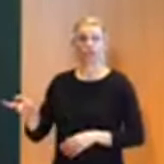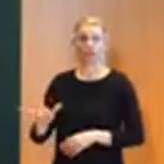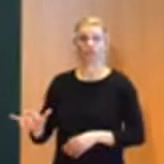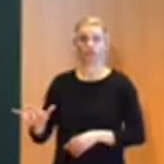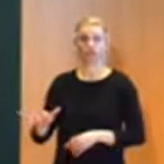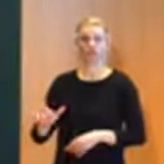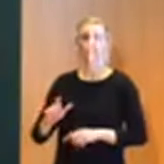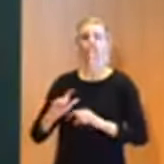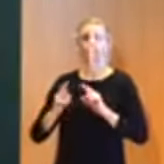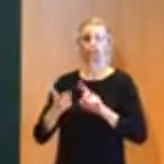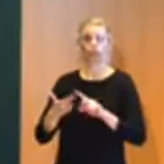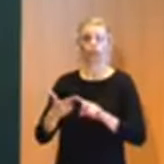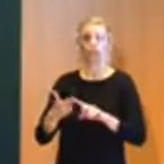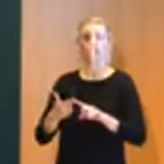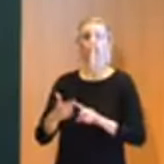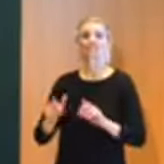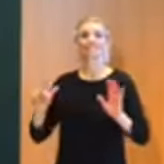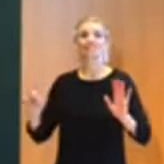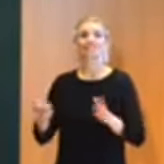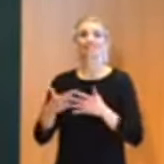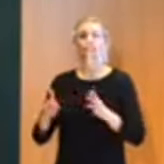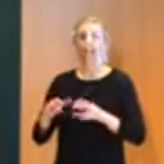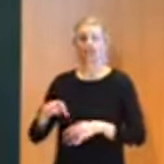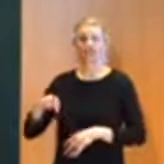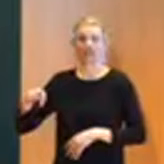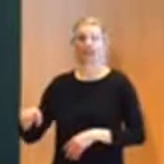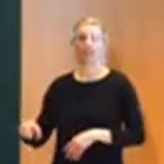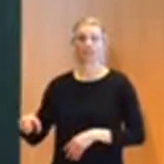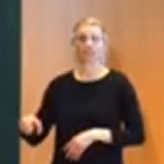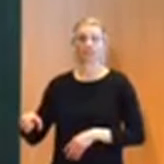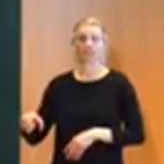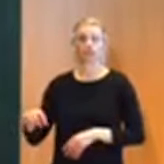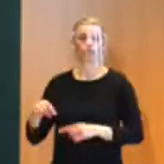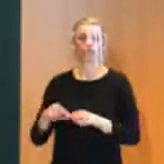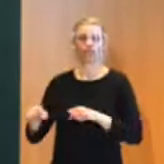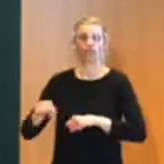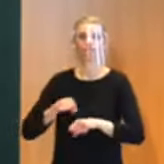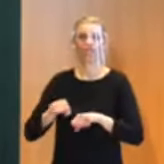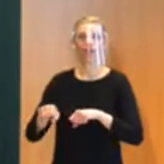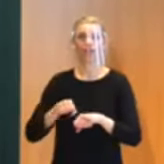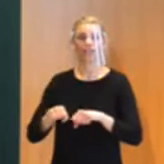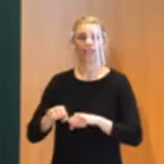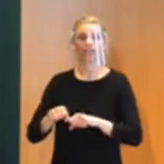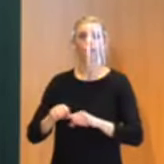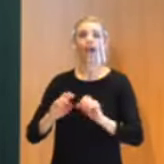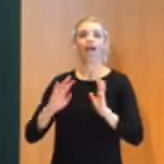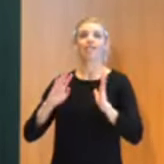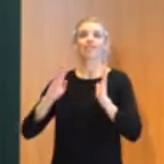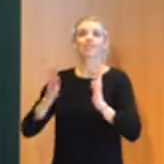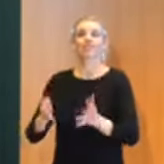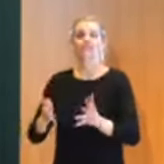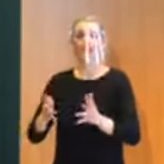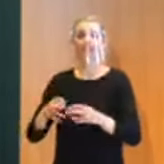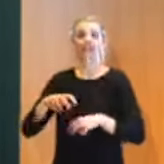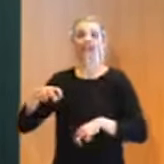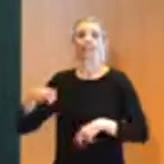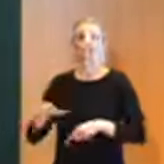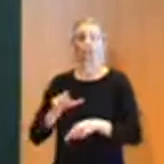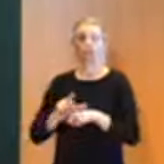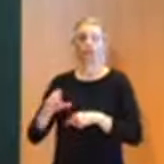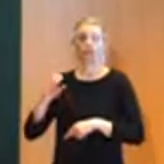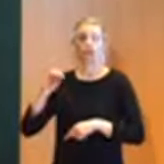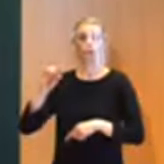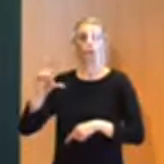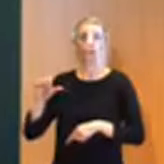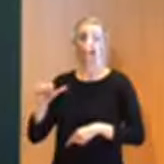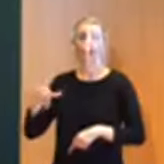druhé, 17. kreslo vo vláde a 9. kreslo pre Olano